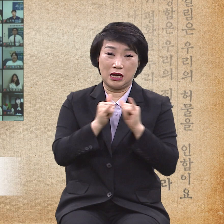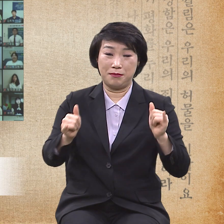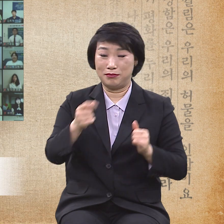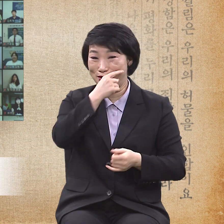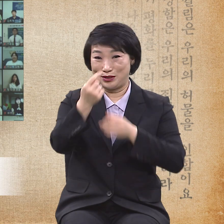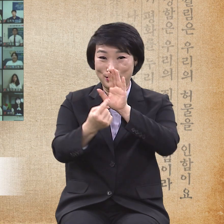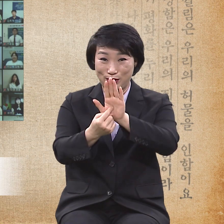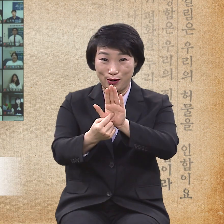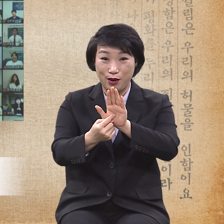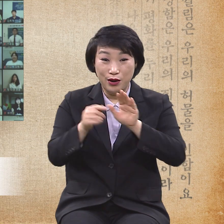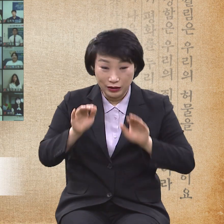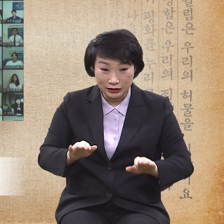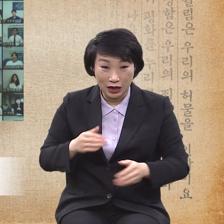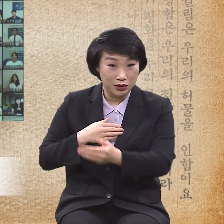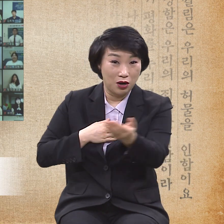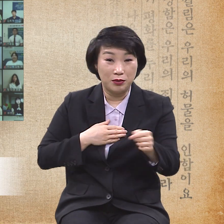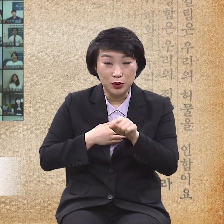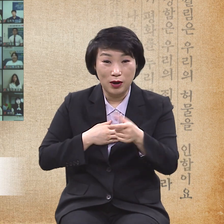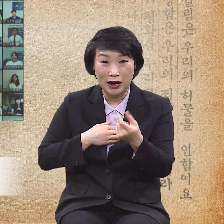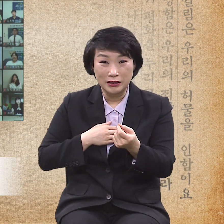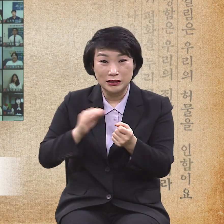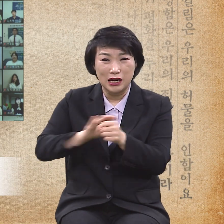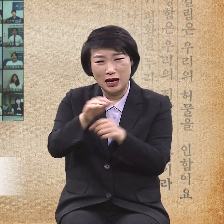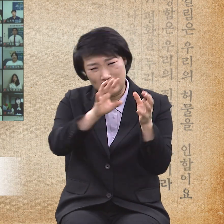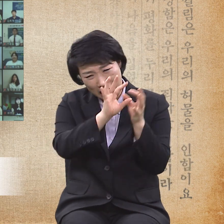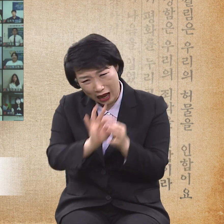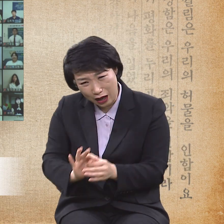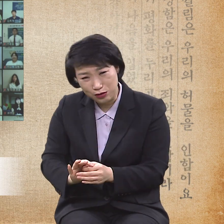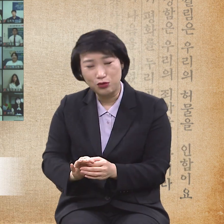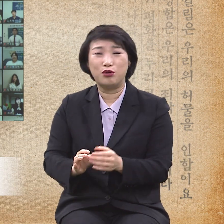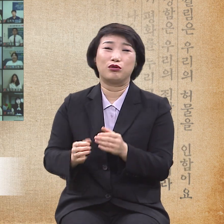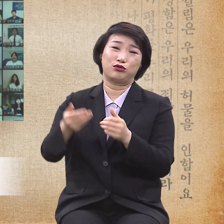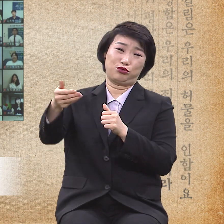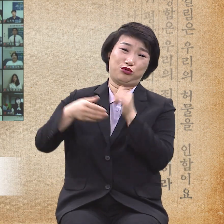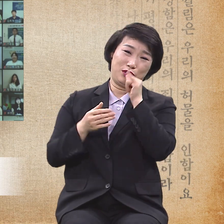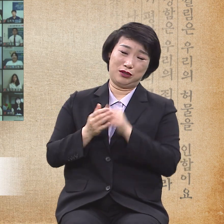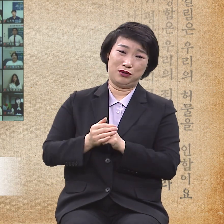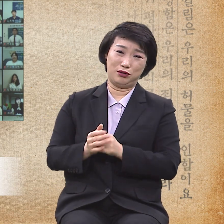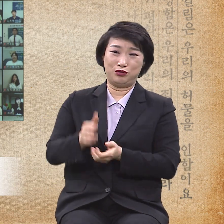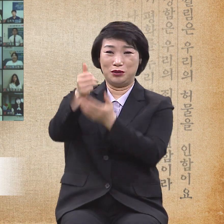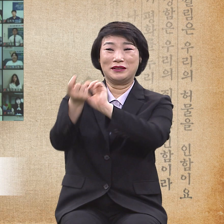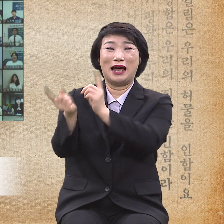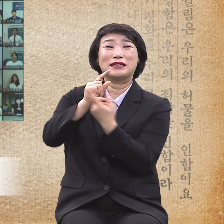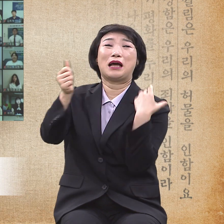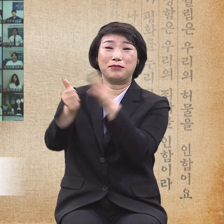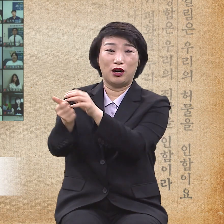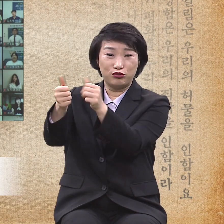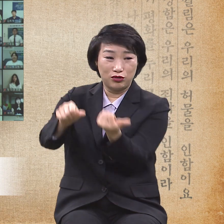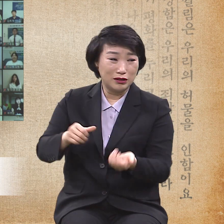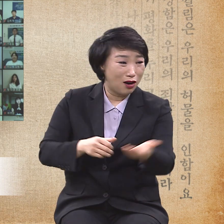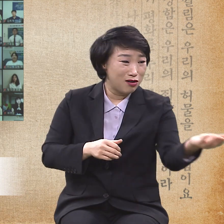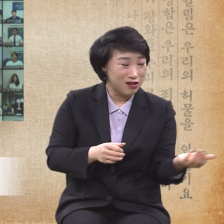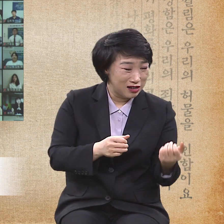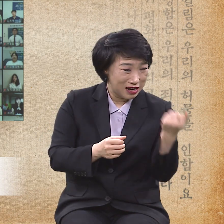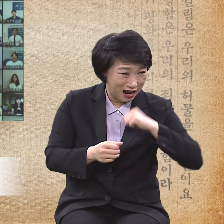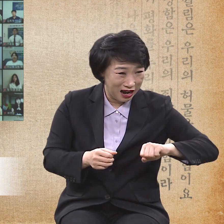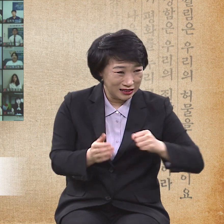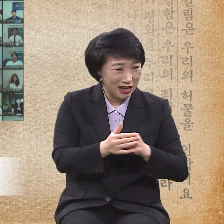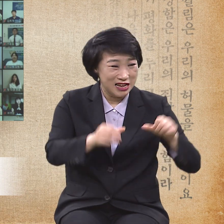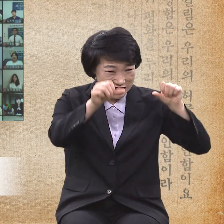증거요. 근데 그만큼 사랑하지 않아 대신 죽어서라도 너들은 말 안 듣으니까 저주받아야